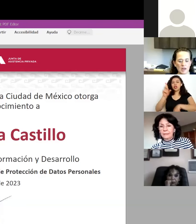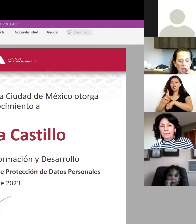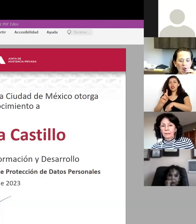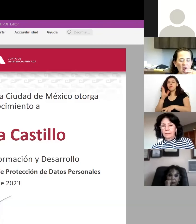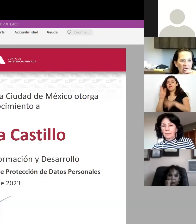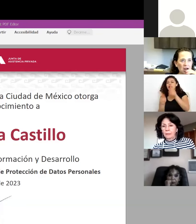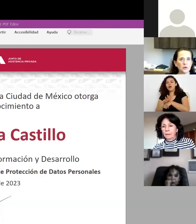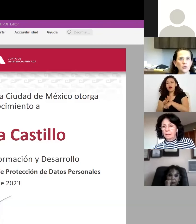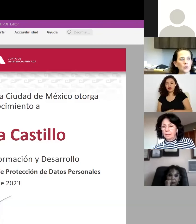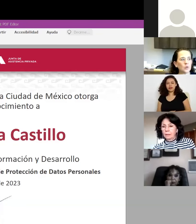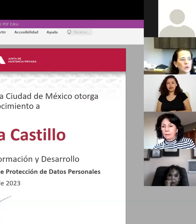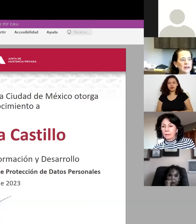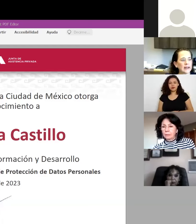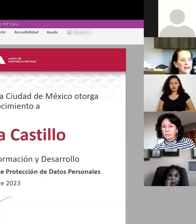pláticas?